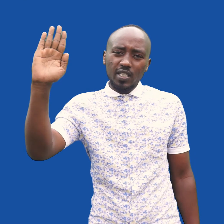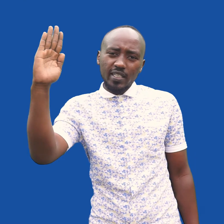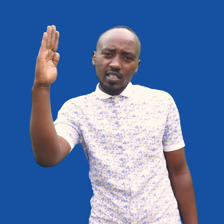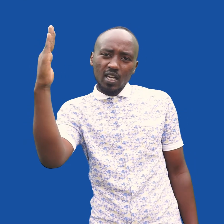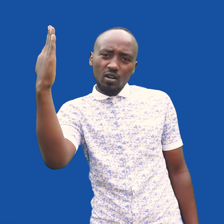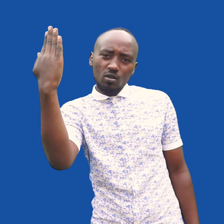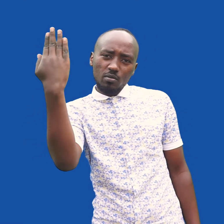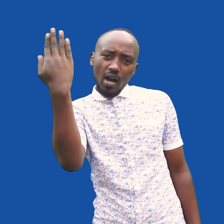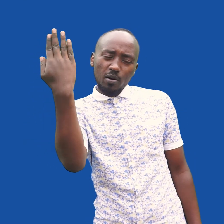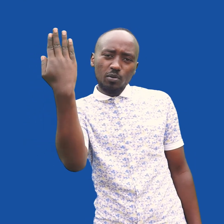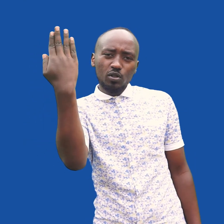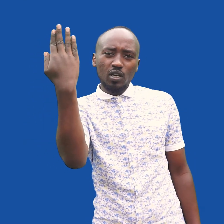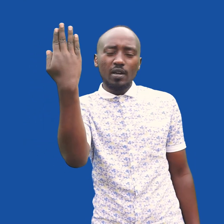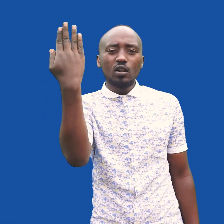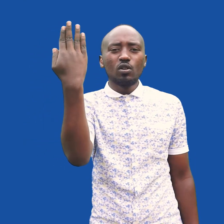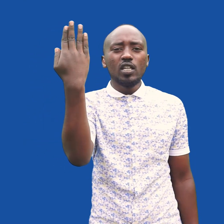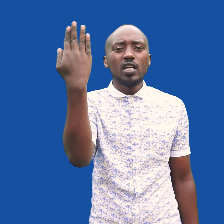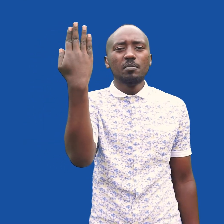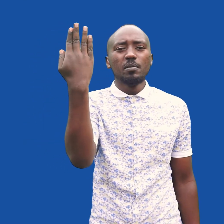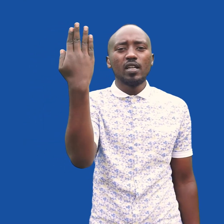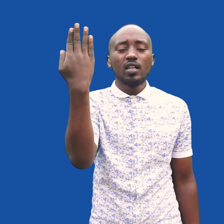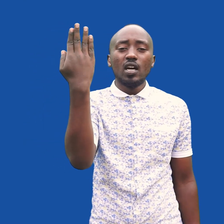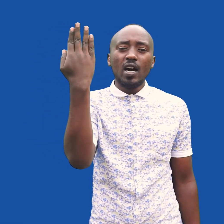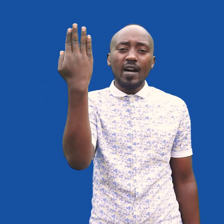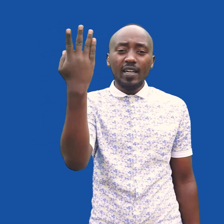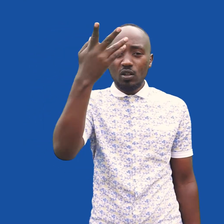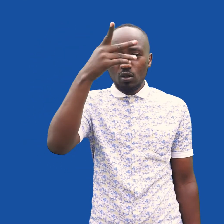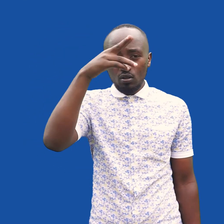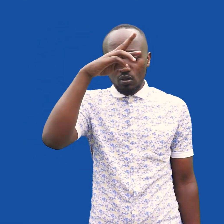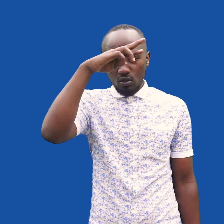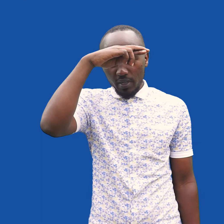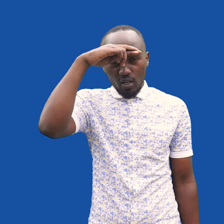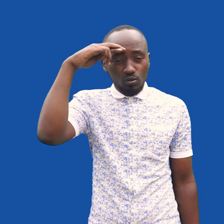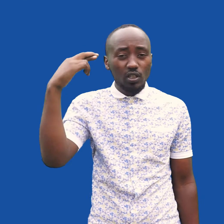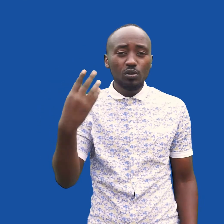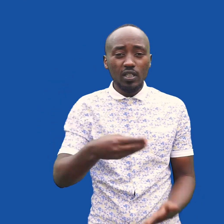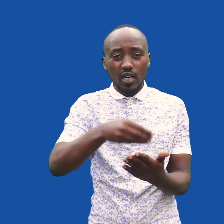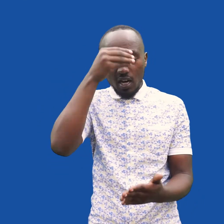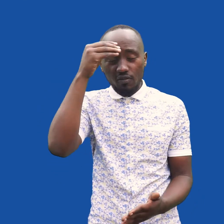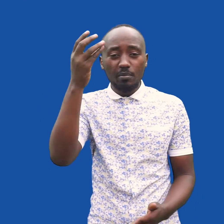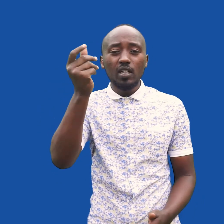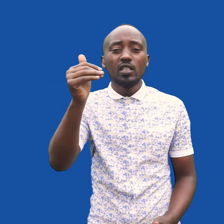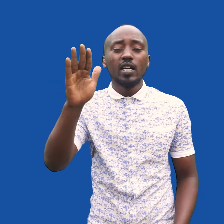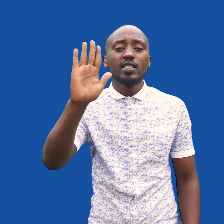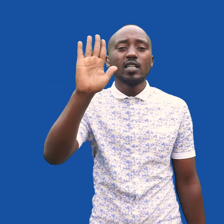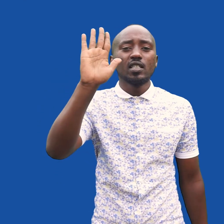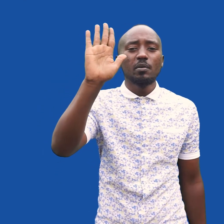chishana ngawu noburuchu. Nnamangye kureisha emibari. Hariko kubei rakoto jee kiga alfabi ichiganza chilewa